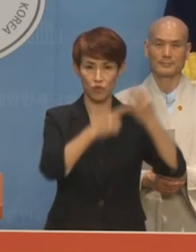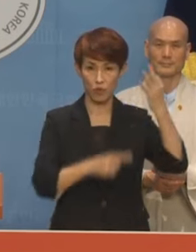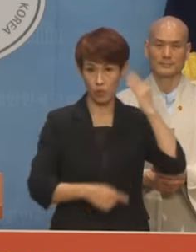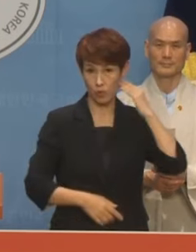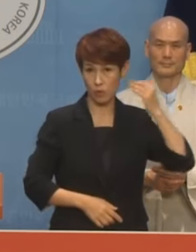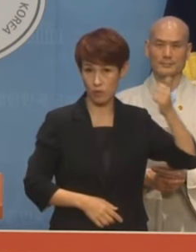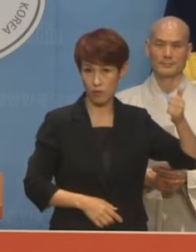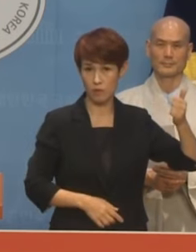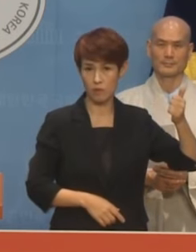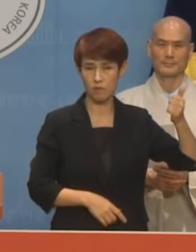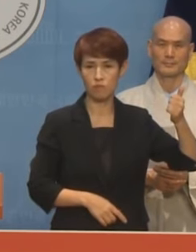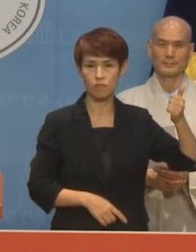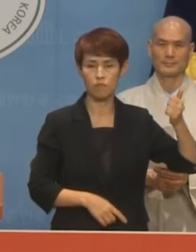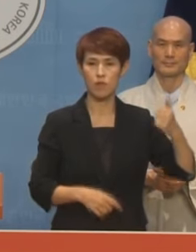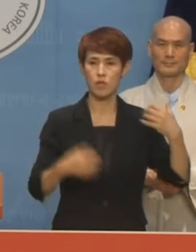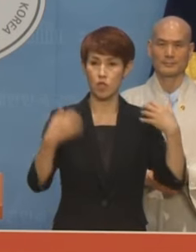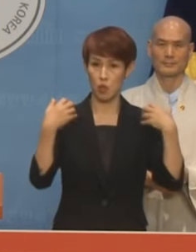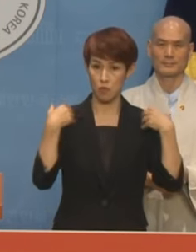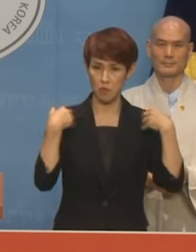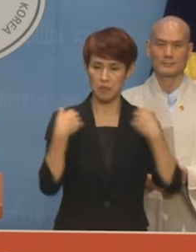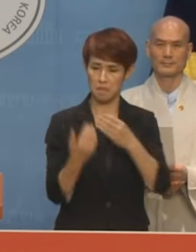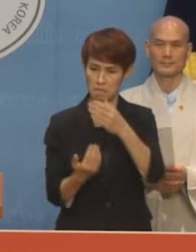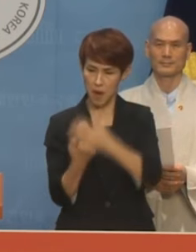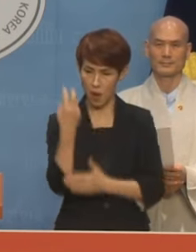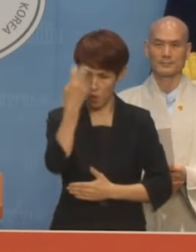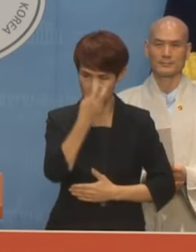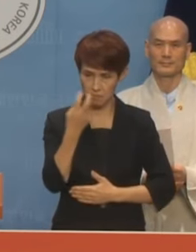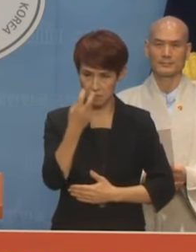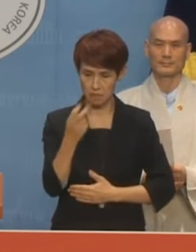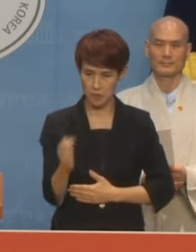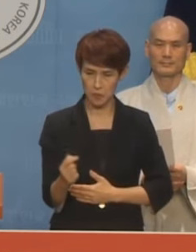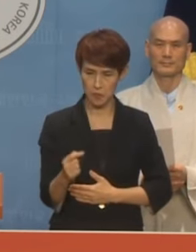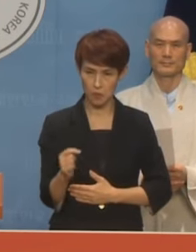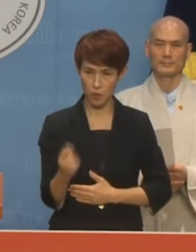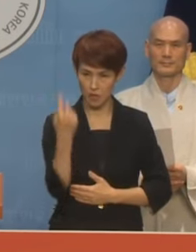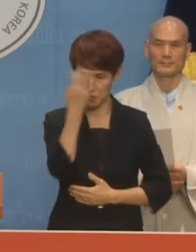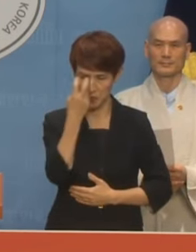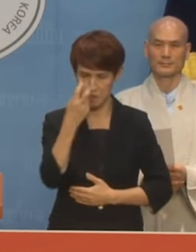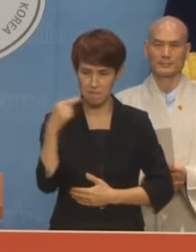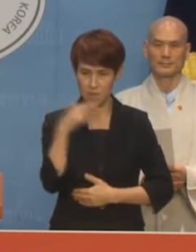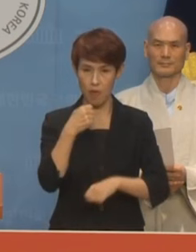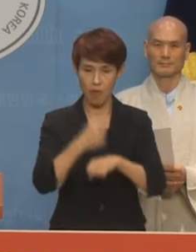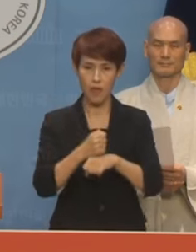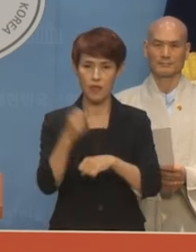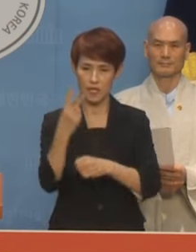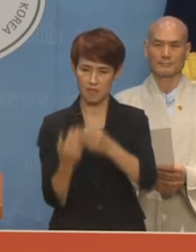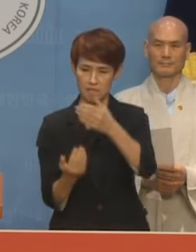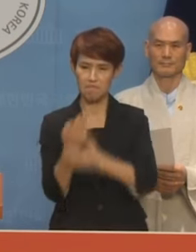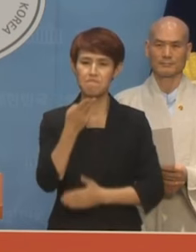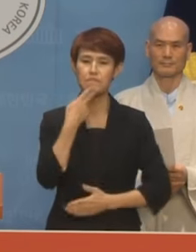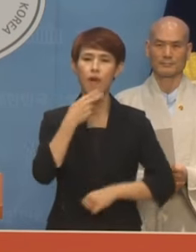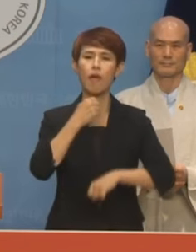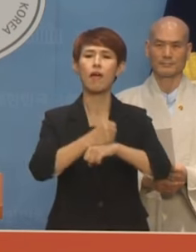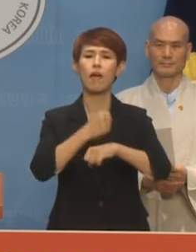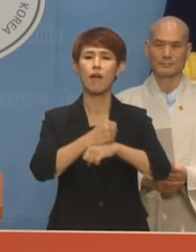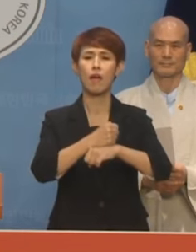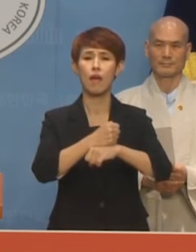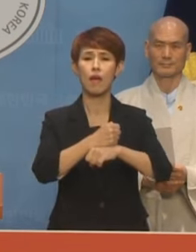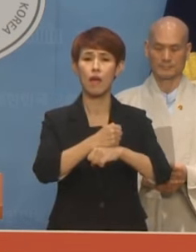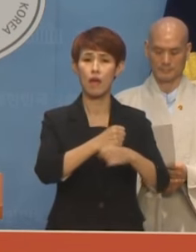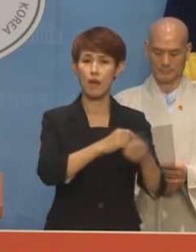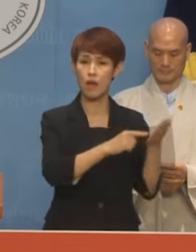대통령은 정부는 사고 원인을 철저히 조사해서 다시는 이런 일이 재발하지 않도록 하겠다고 한